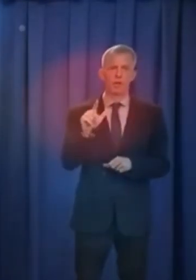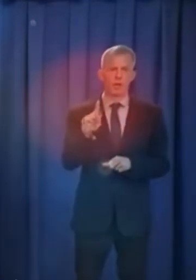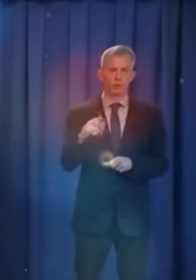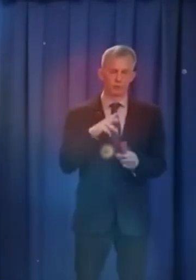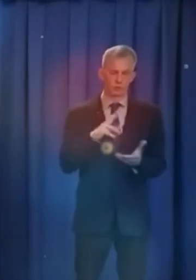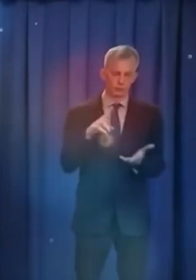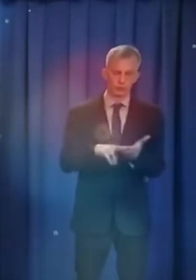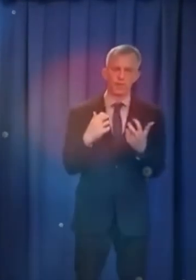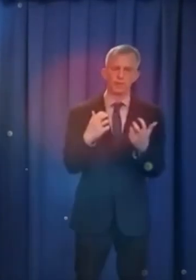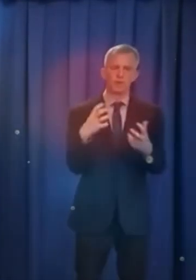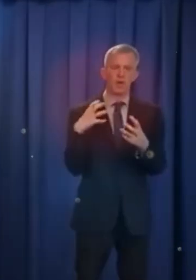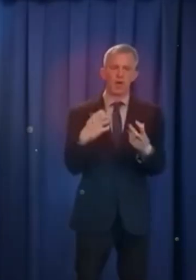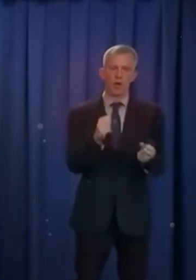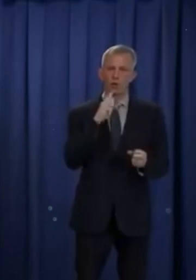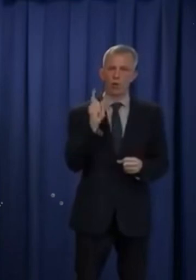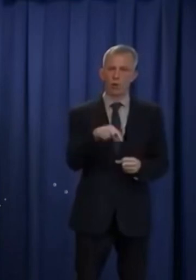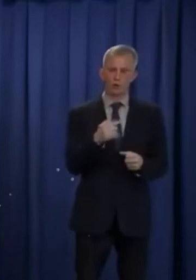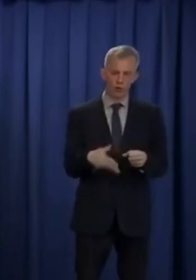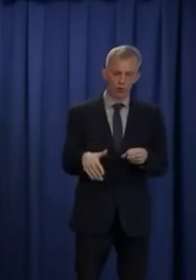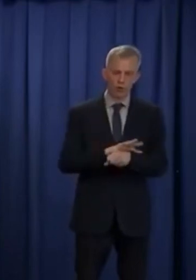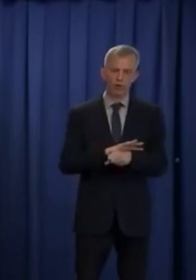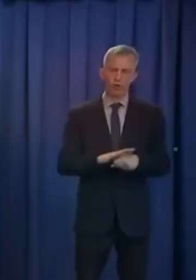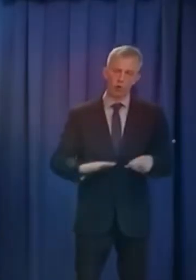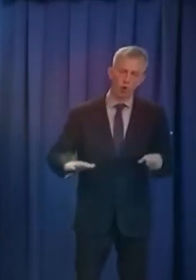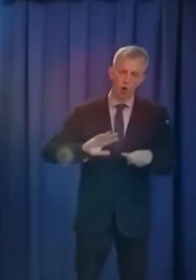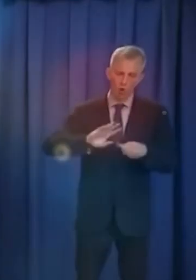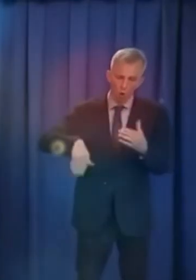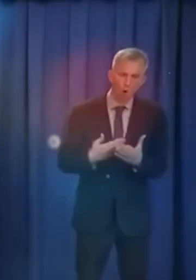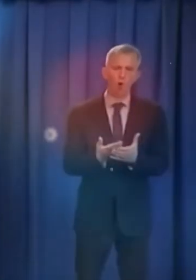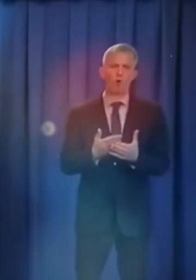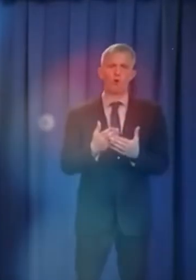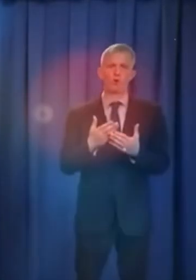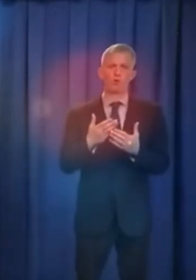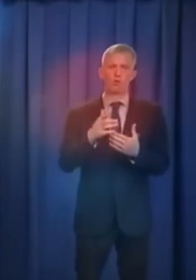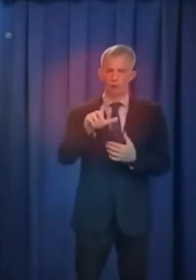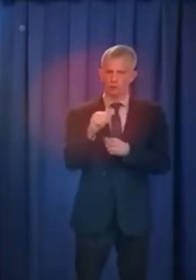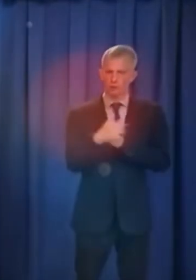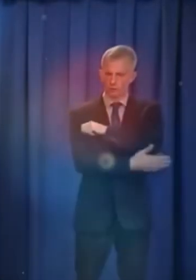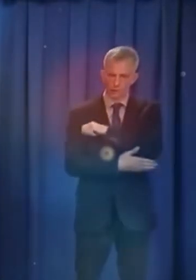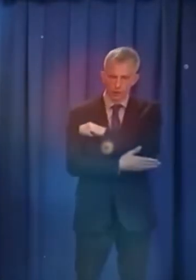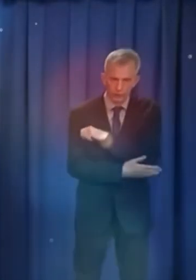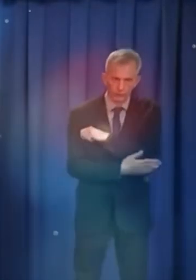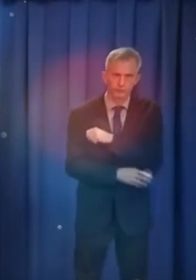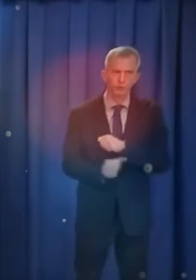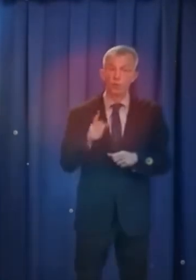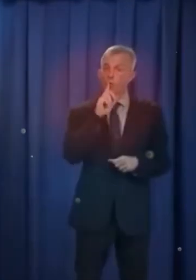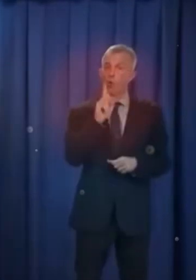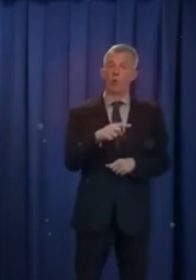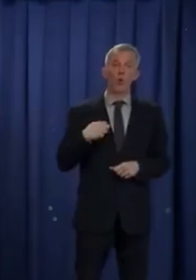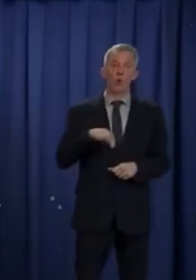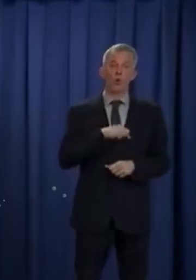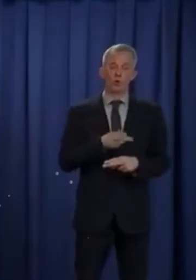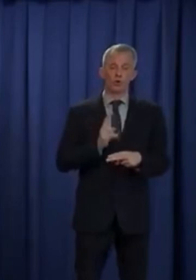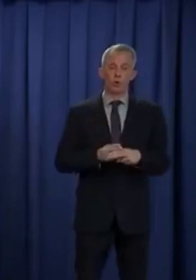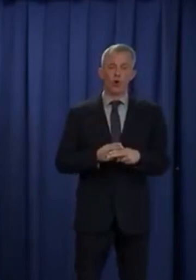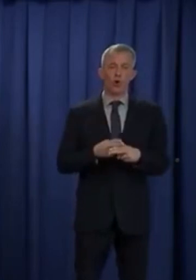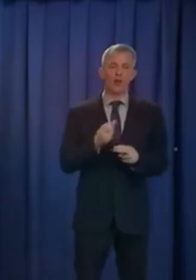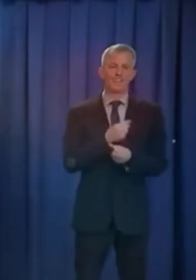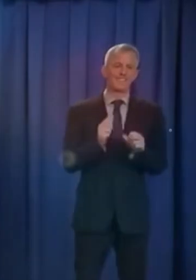코로나19 확산을 빨리 막아 더 이상 사망자가 나타나지 않고 모든 사람들이 정상 생활로